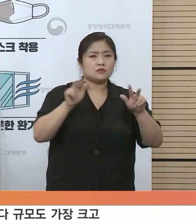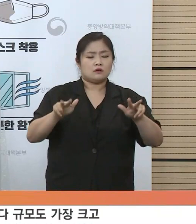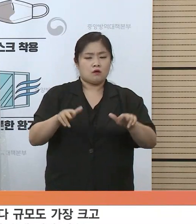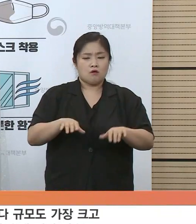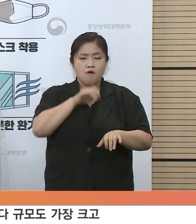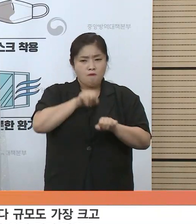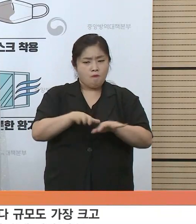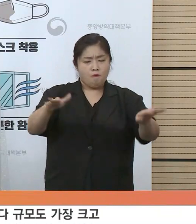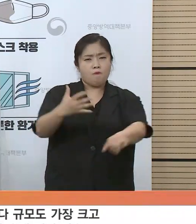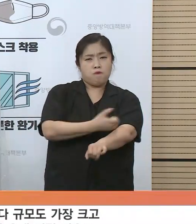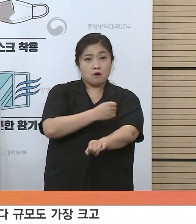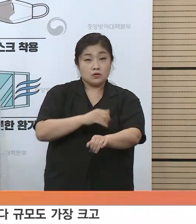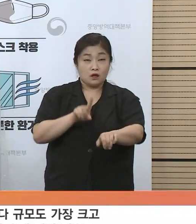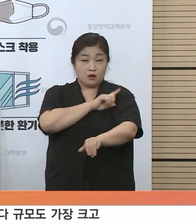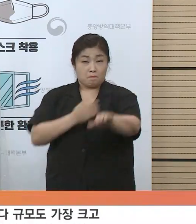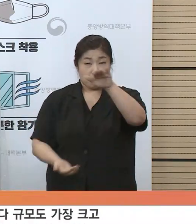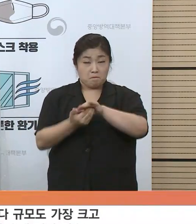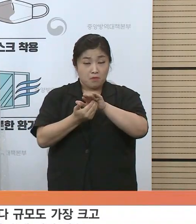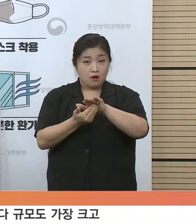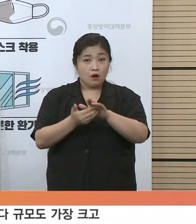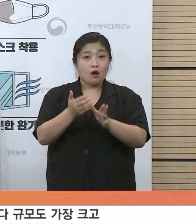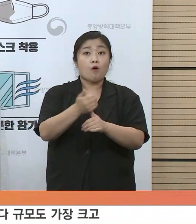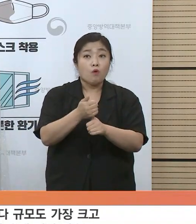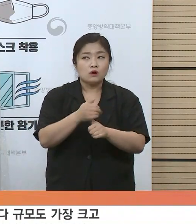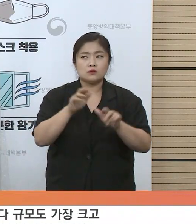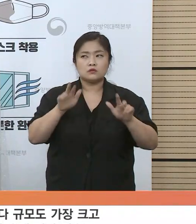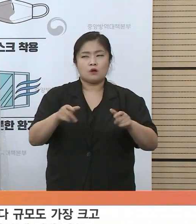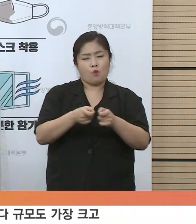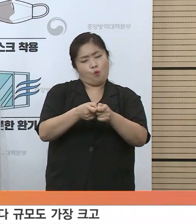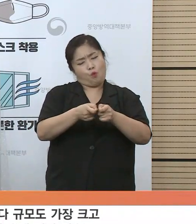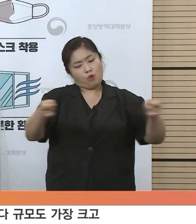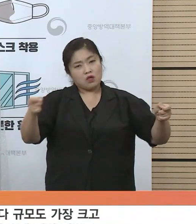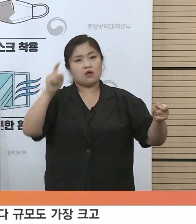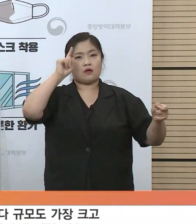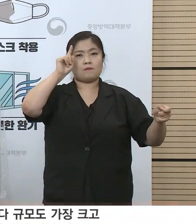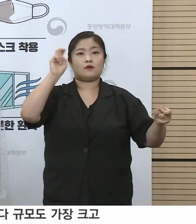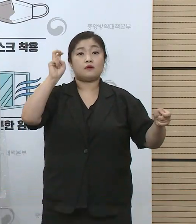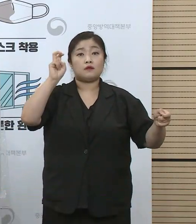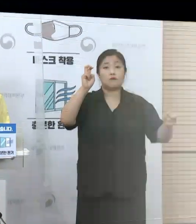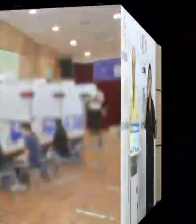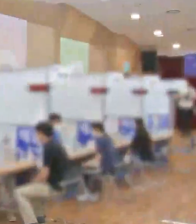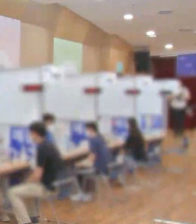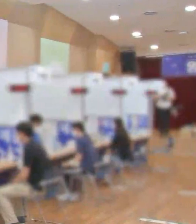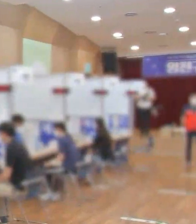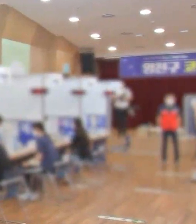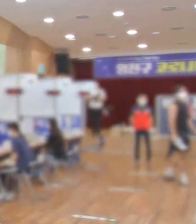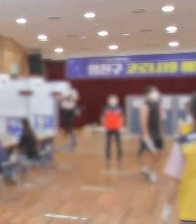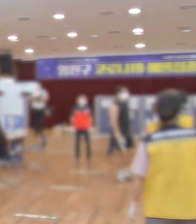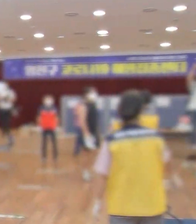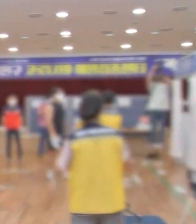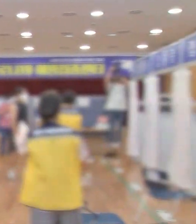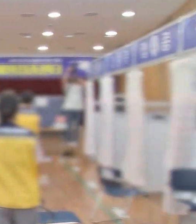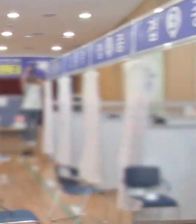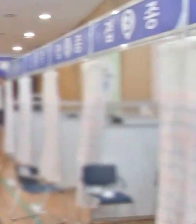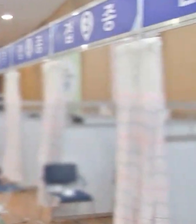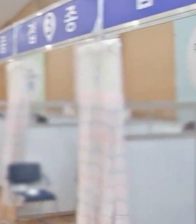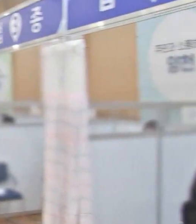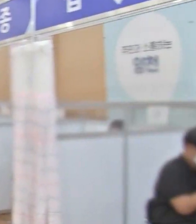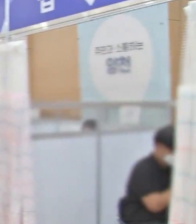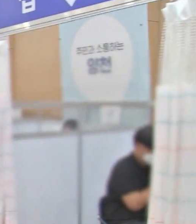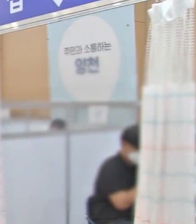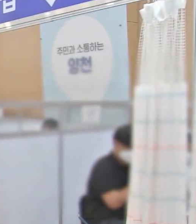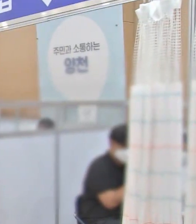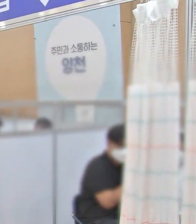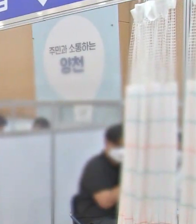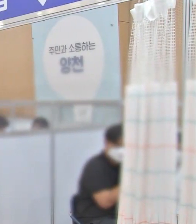크지만 정점의 올라가는 시기는 아마도 가장 오래 걸릴 것으로 판단을 하고 국민의 70% 가 백신